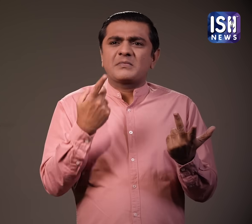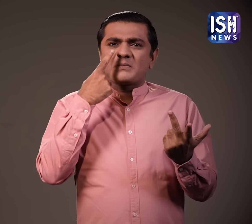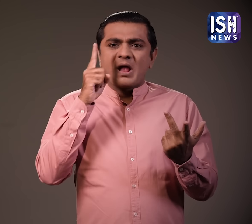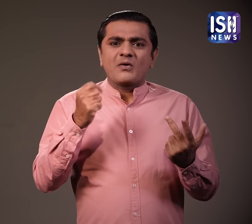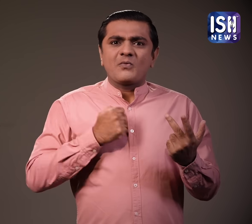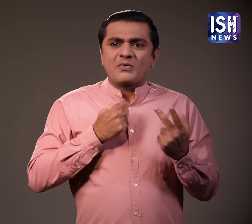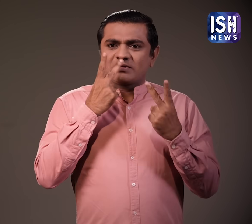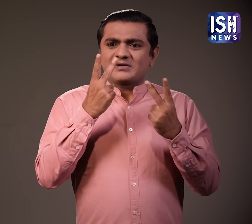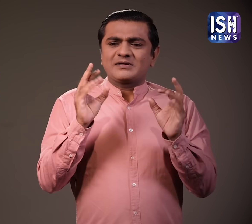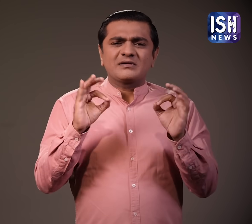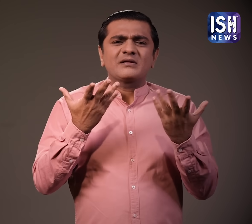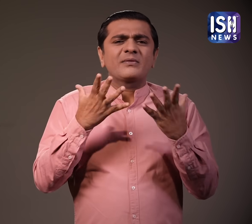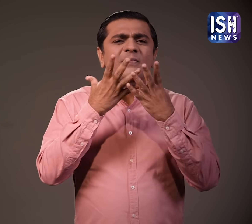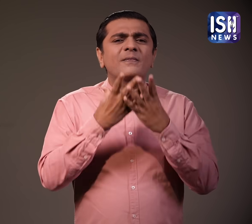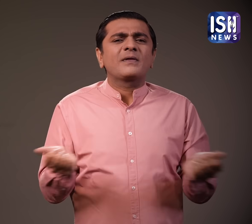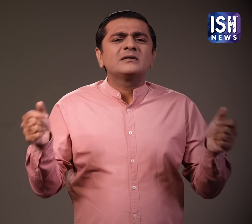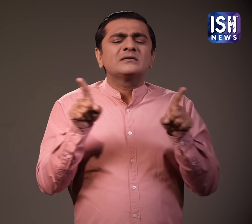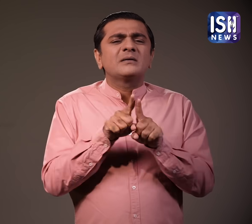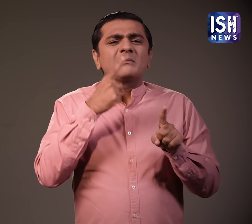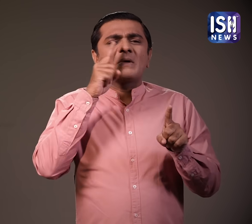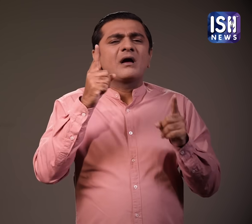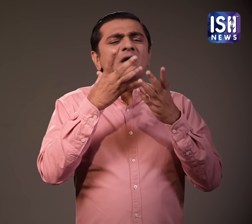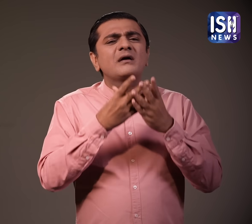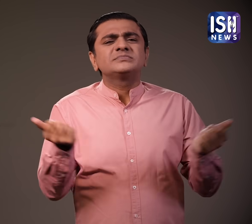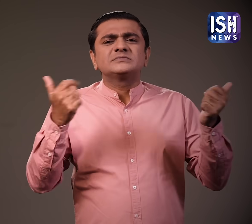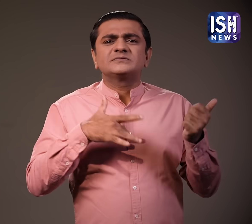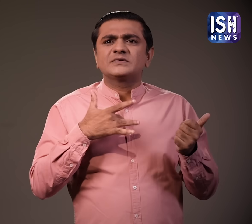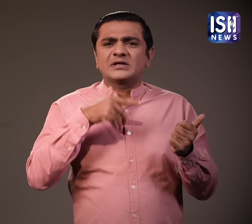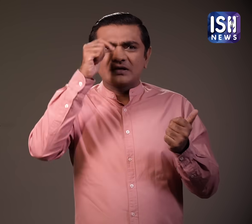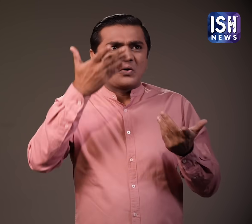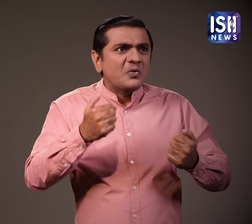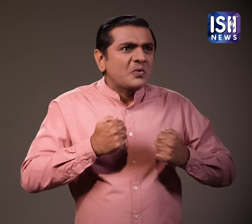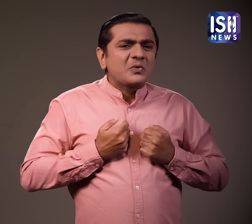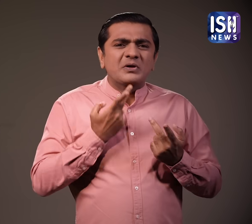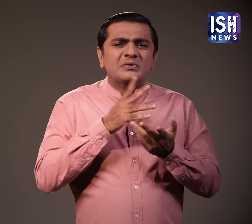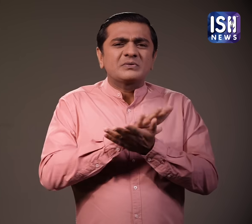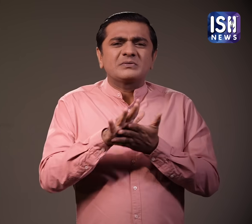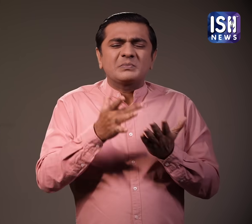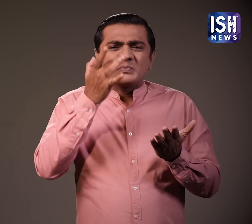राहुल गांदी ने देश की बिगर्ती स्थिती को लेकर सरकार पर हमला बोला